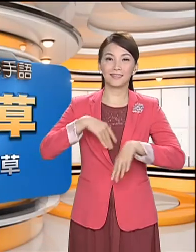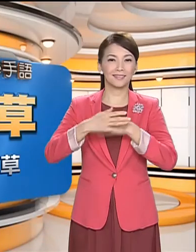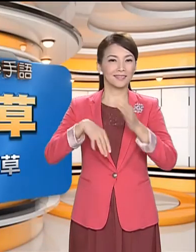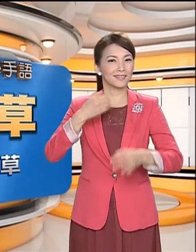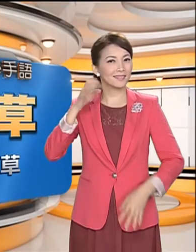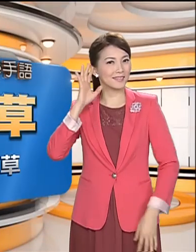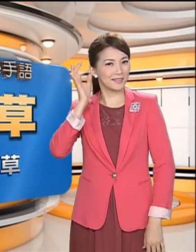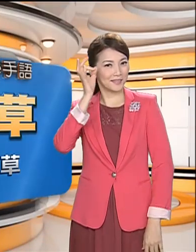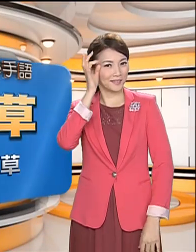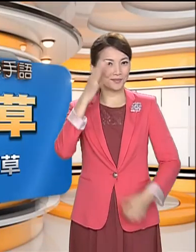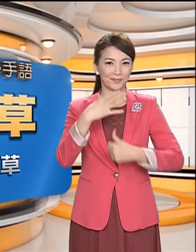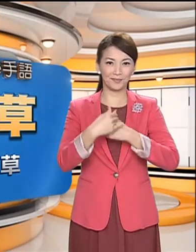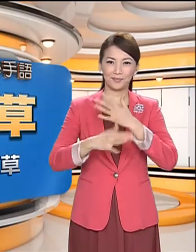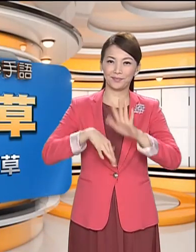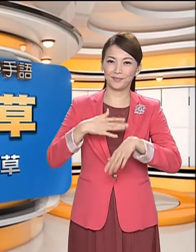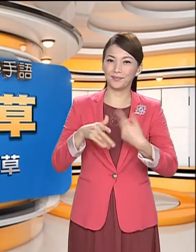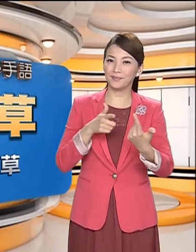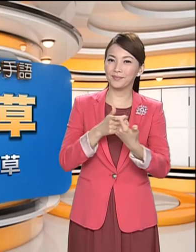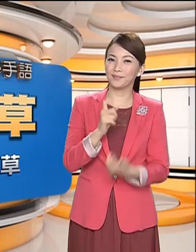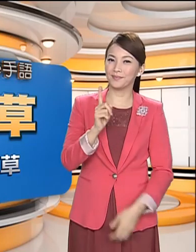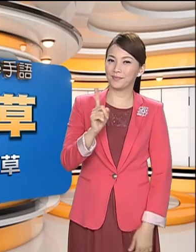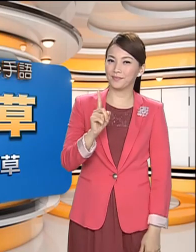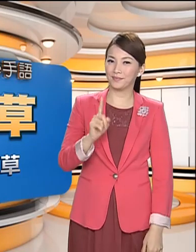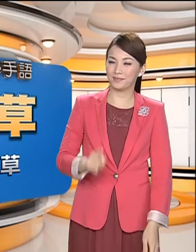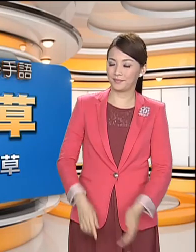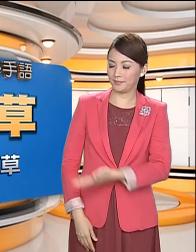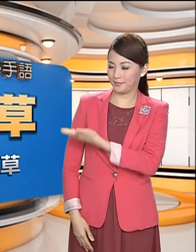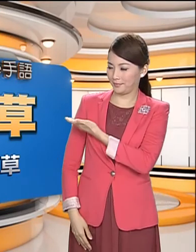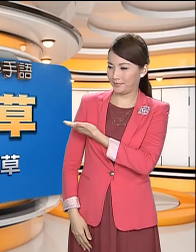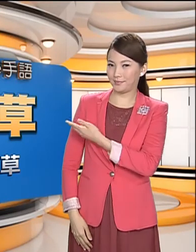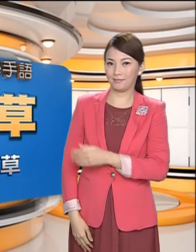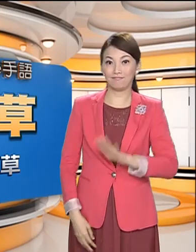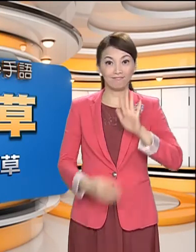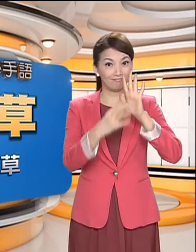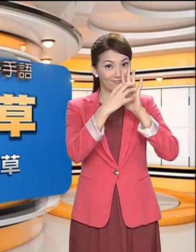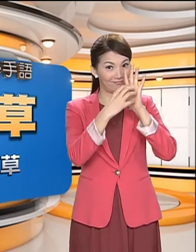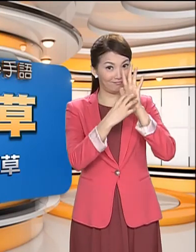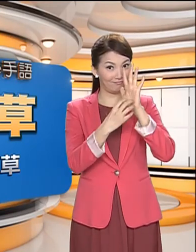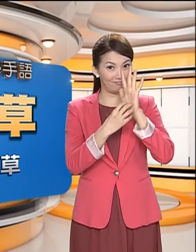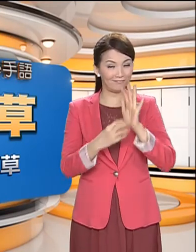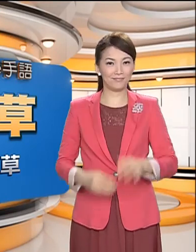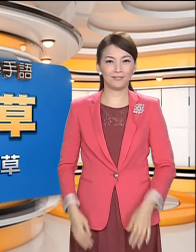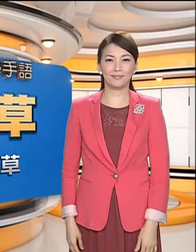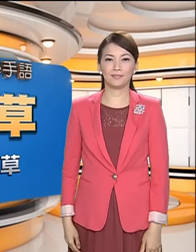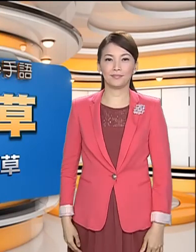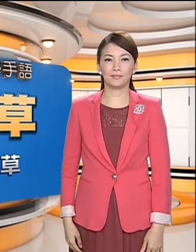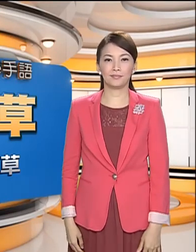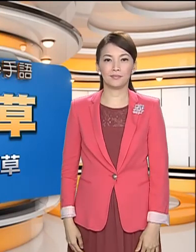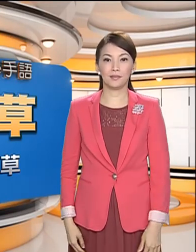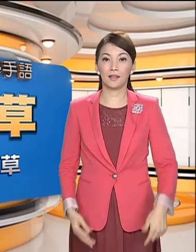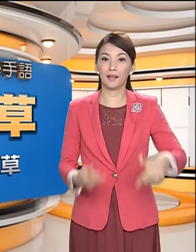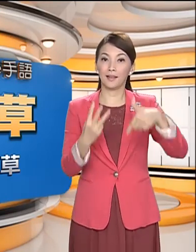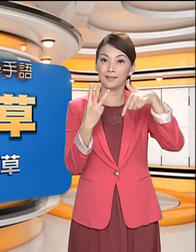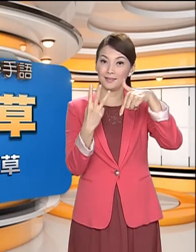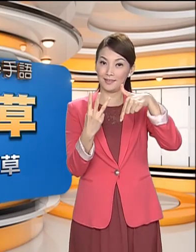今天的手语新闻通，我们就来看看仙草要怎么比呢？照单字是比